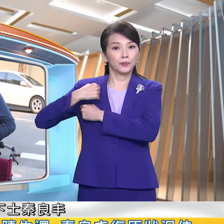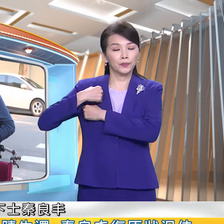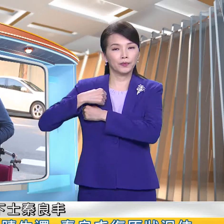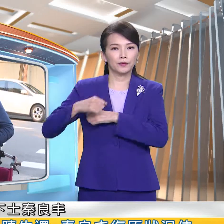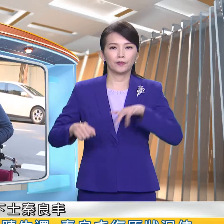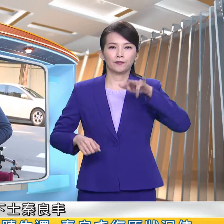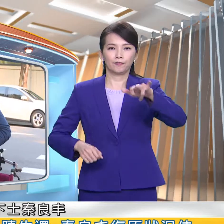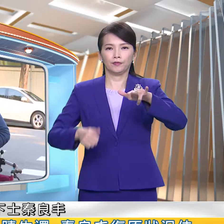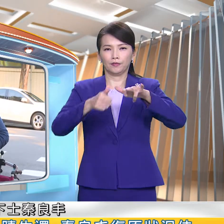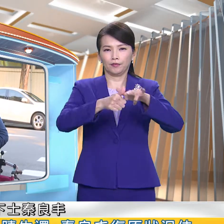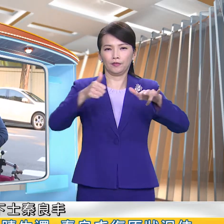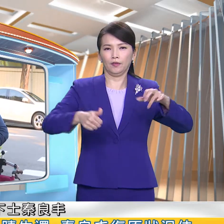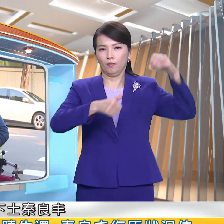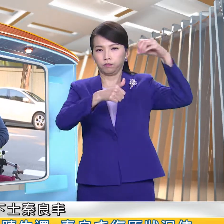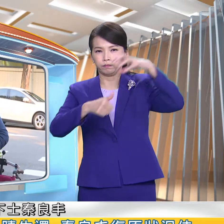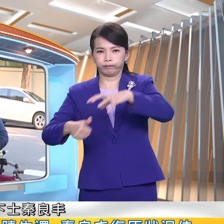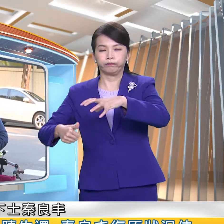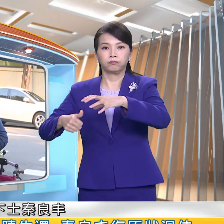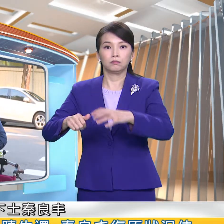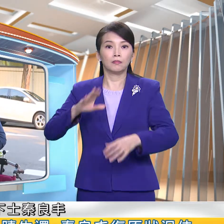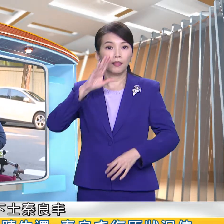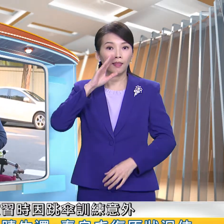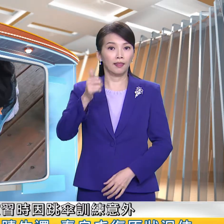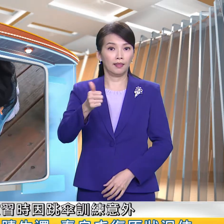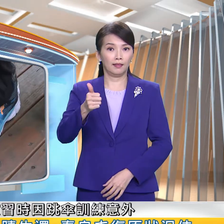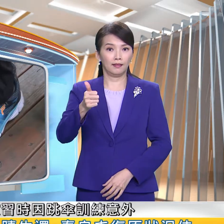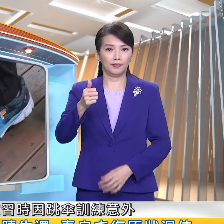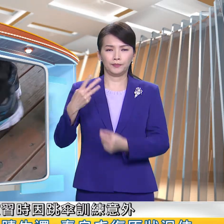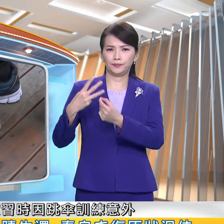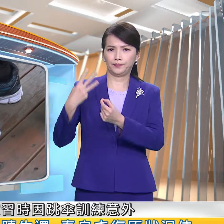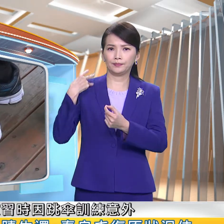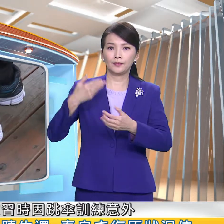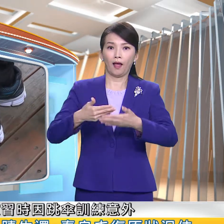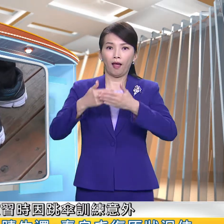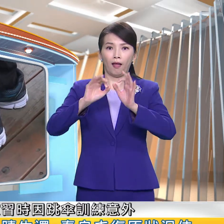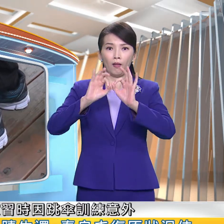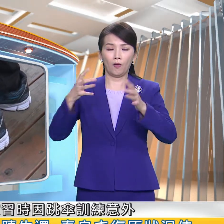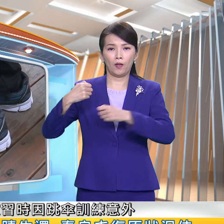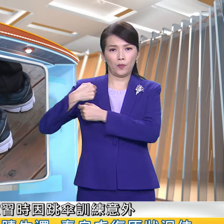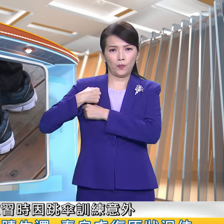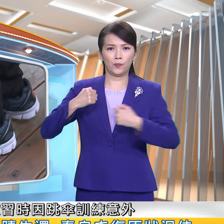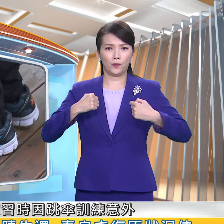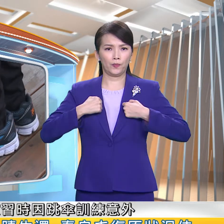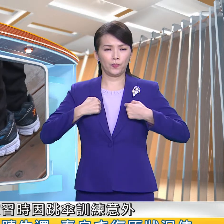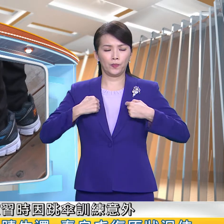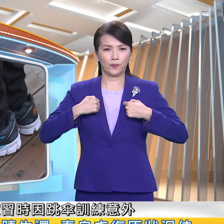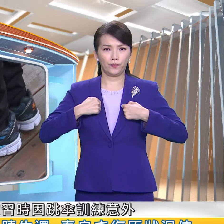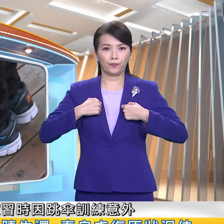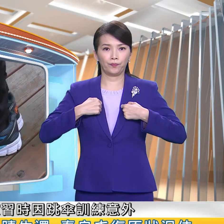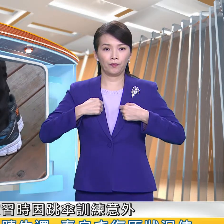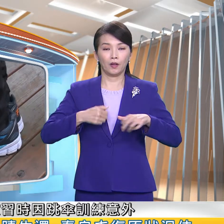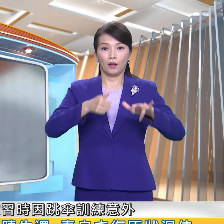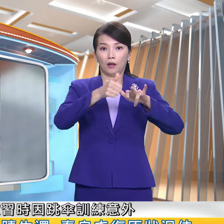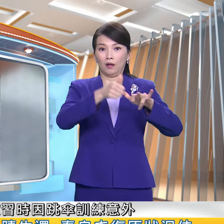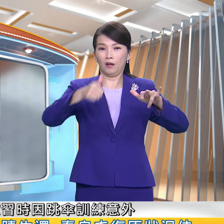陆军航特部下士秦良峰，3年前汉光演习时，因跳伞训练意